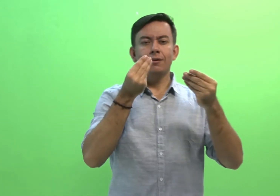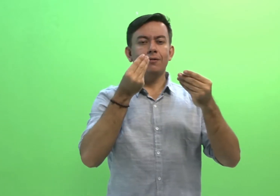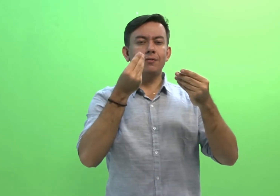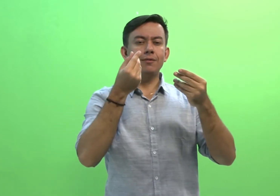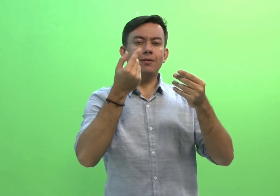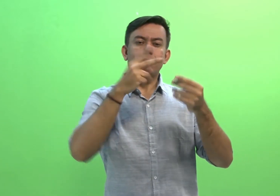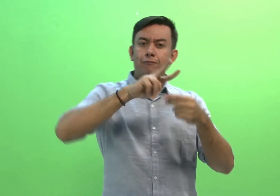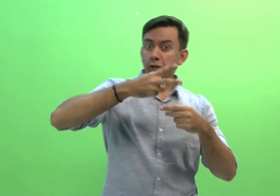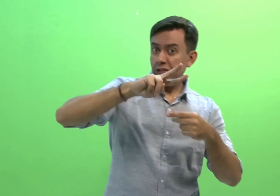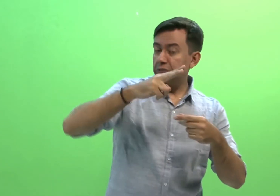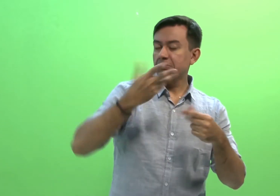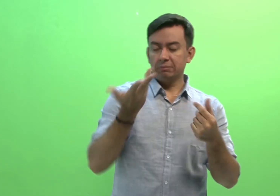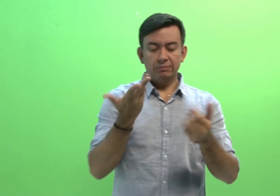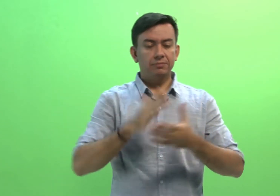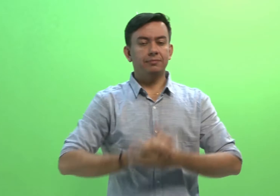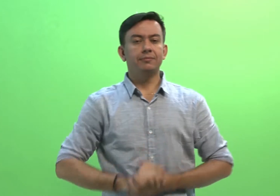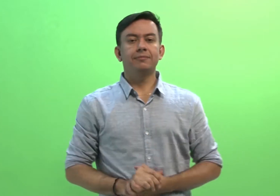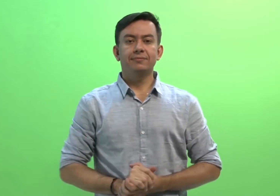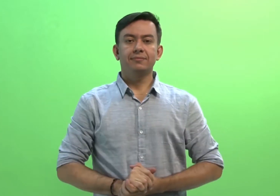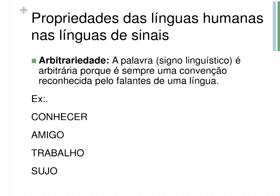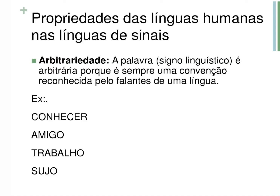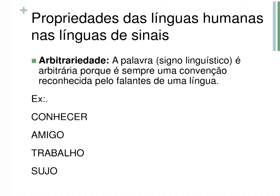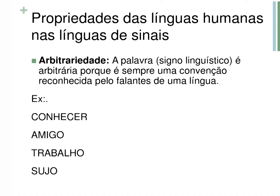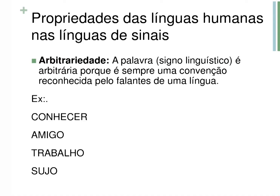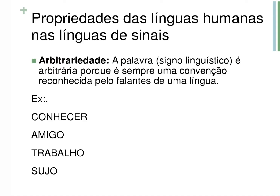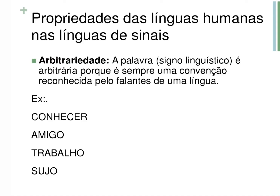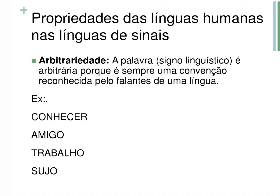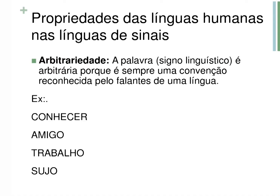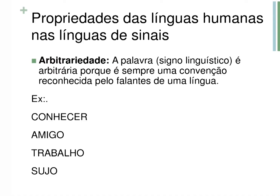expressar. Então, a língua ela é flexível, ela é versátil.